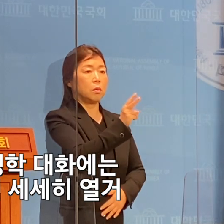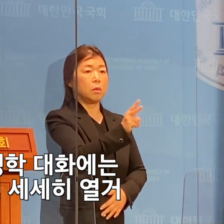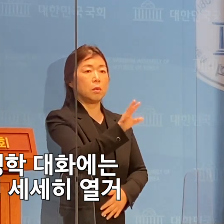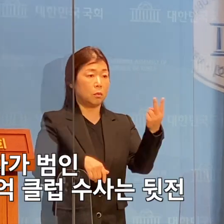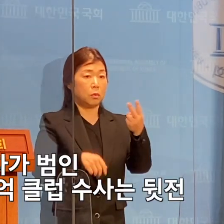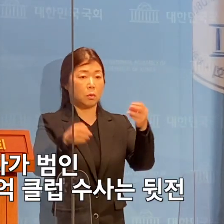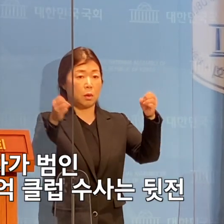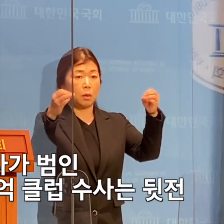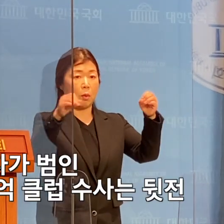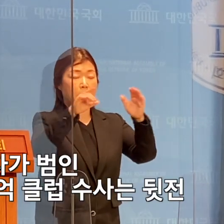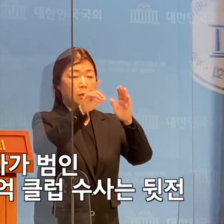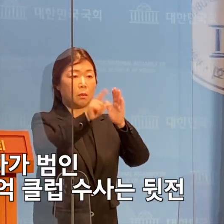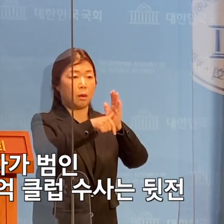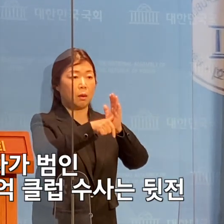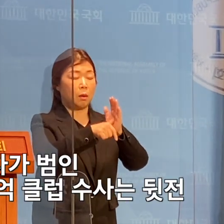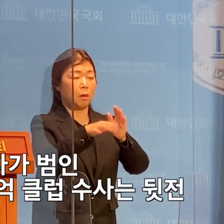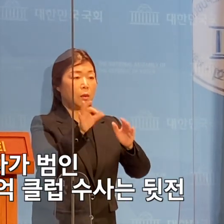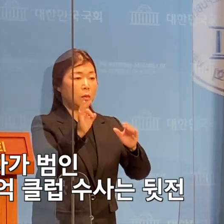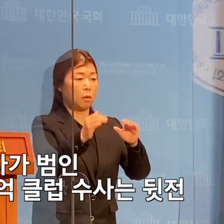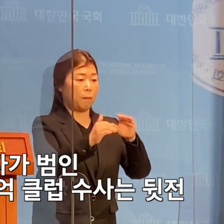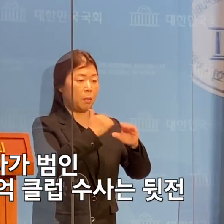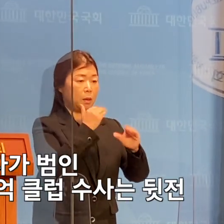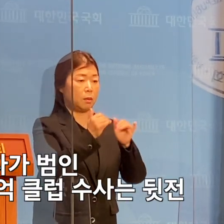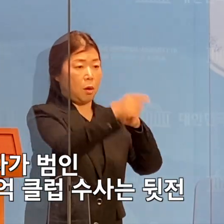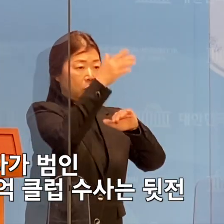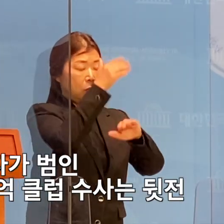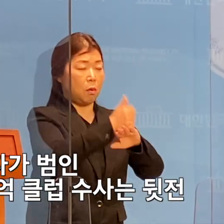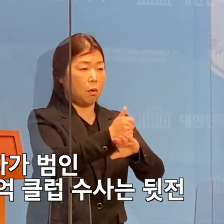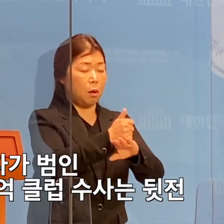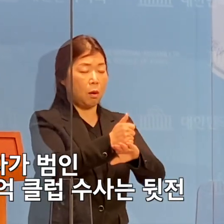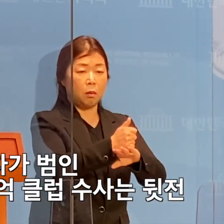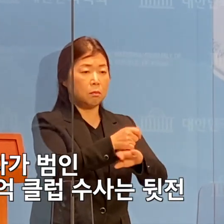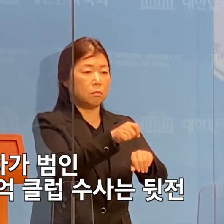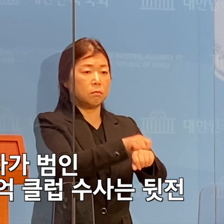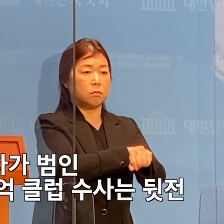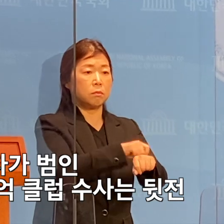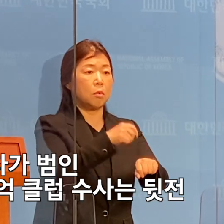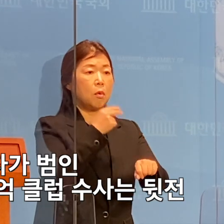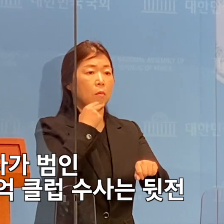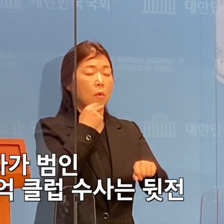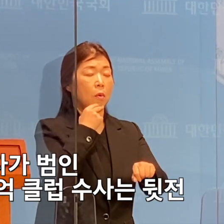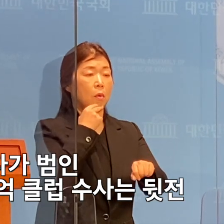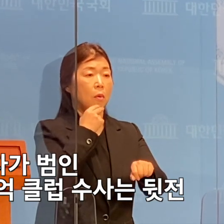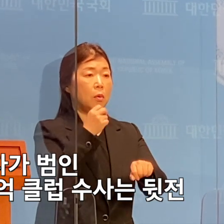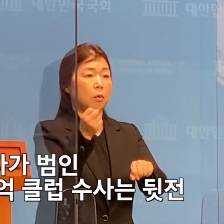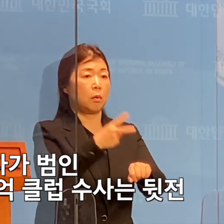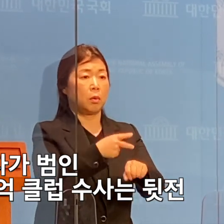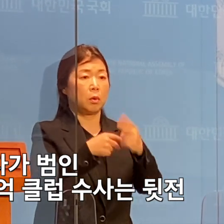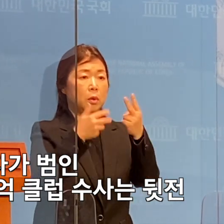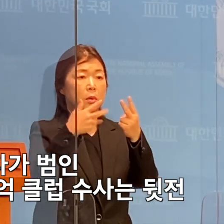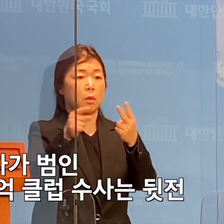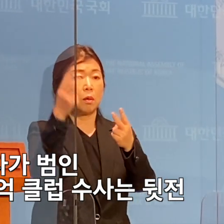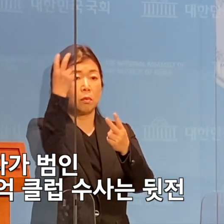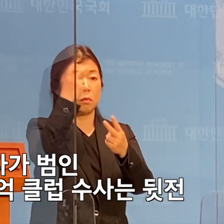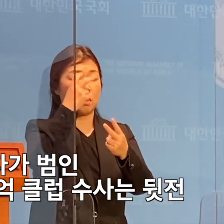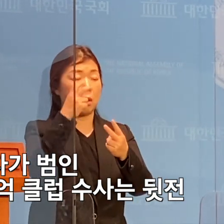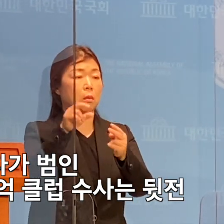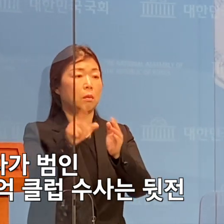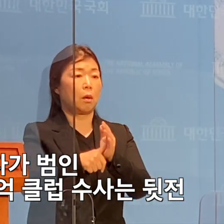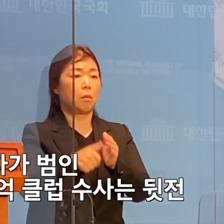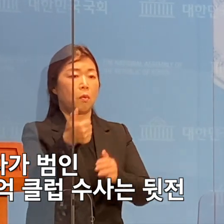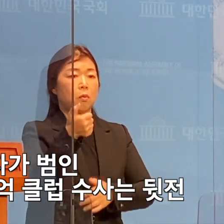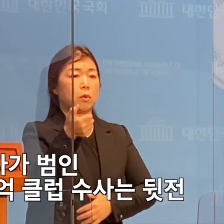열거하고 있습니다. 돈을 받은 자가 범인입니다. 2차 수사팀도 50억 클럽에 대한 수사는